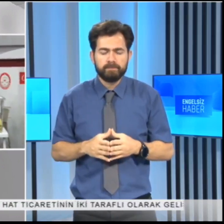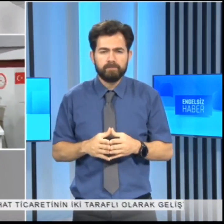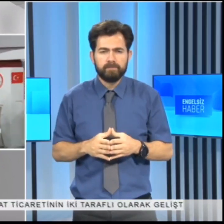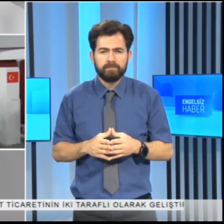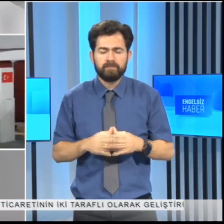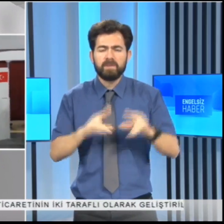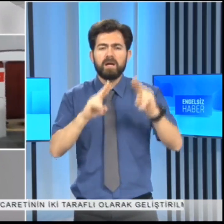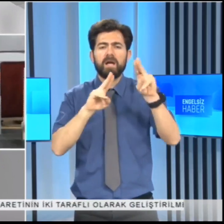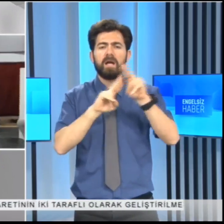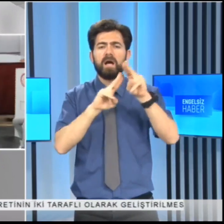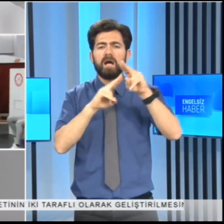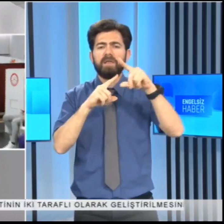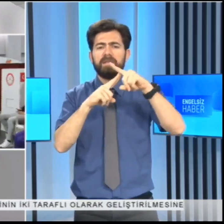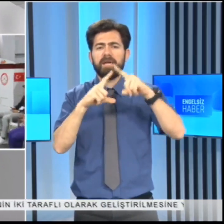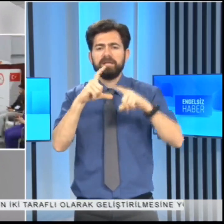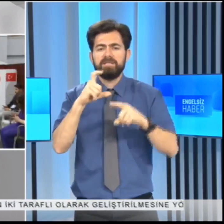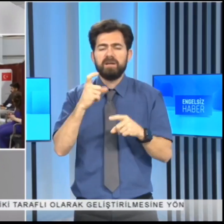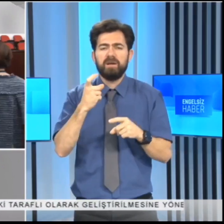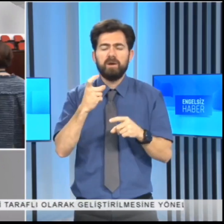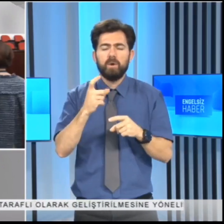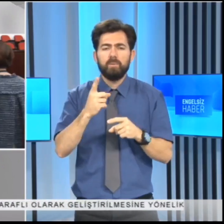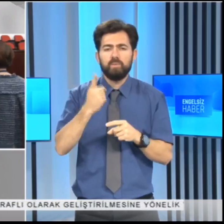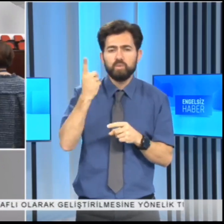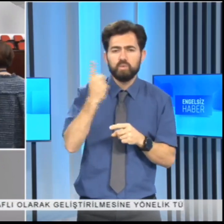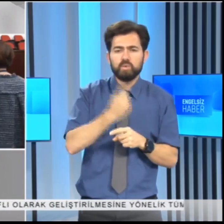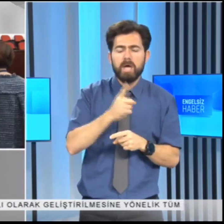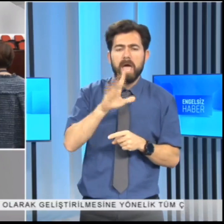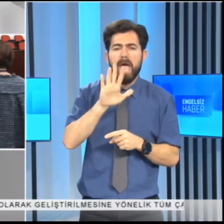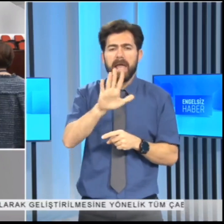Kuzey Kıbrıs Türk Cumhuriyeti